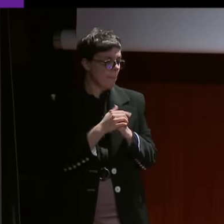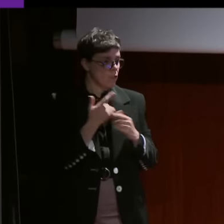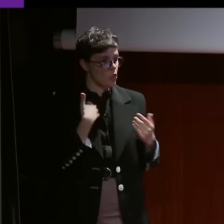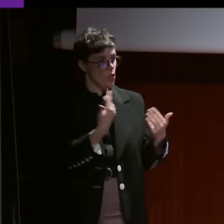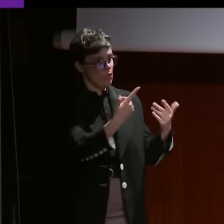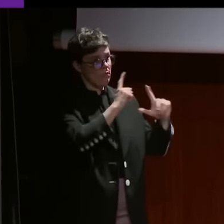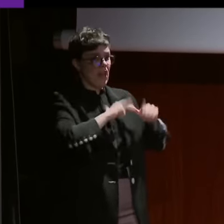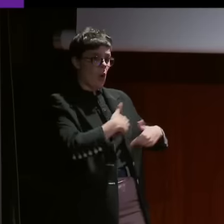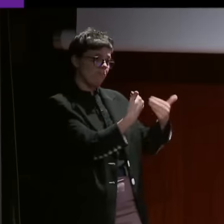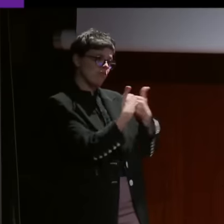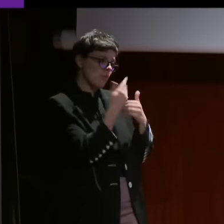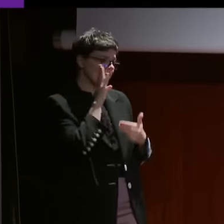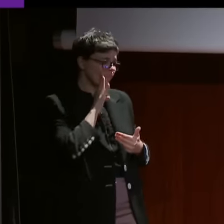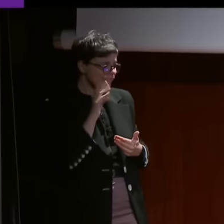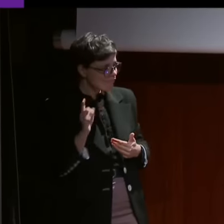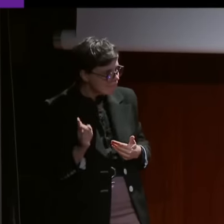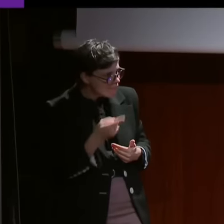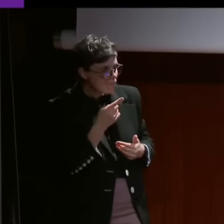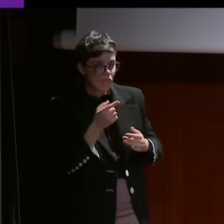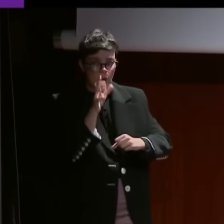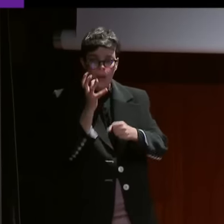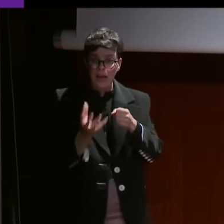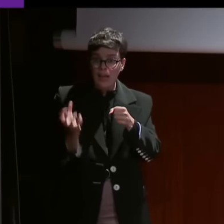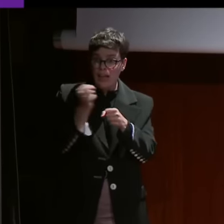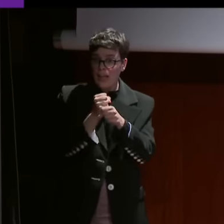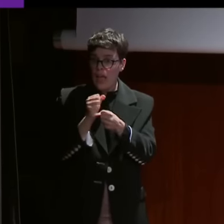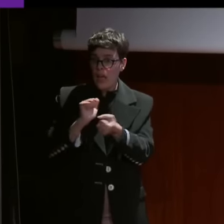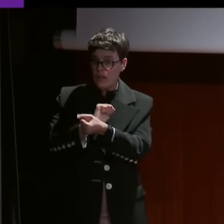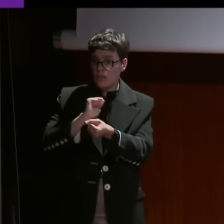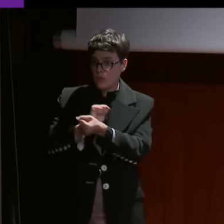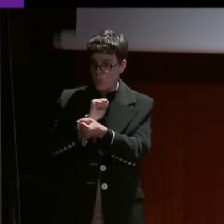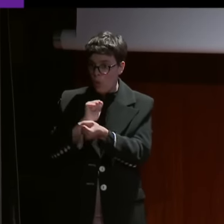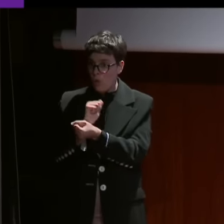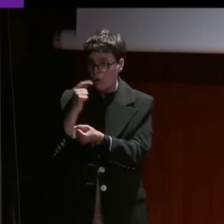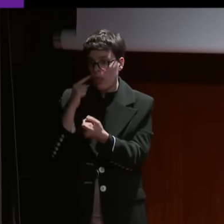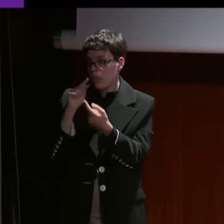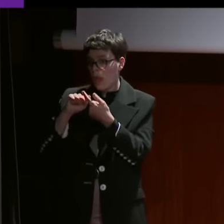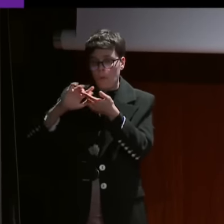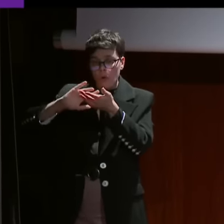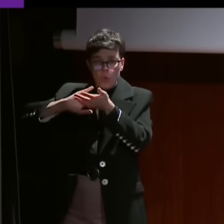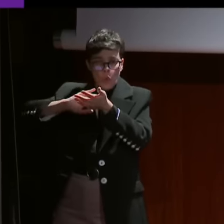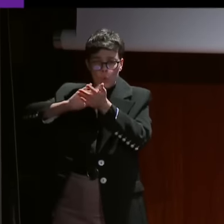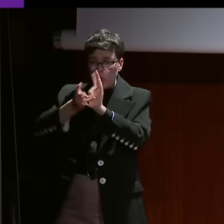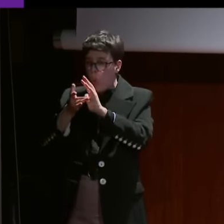sorte d'hommage à rendre à ce programme. Et on m'a demandé, dans ce cadre,